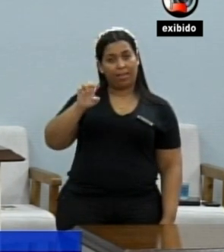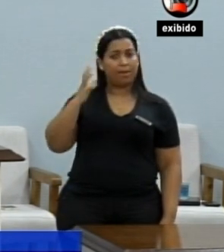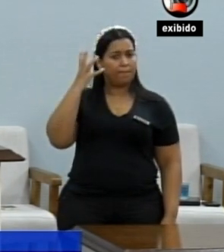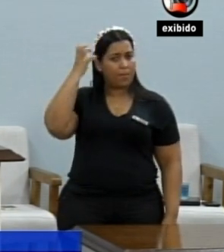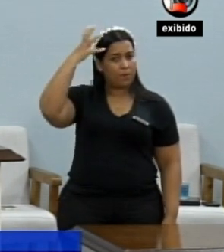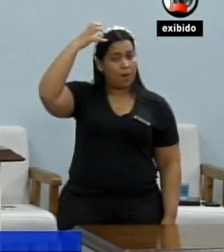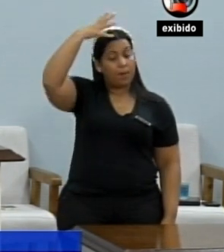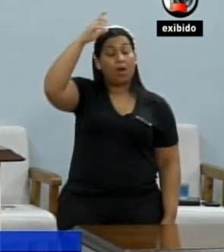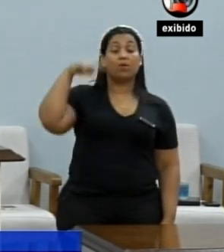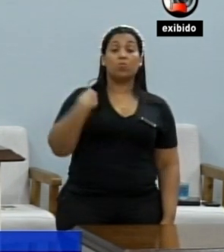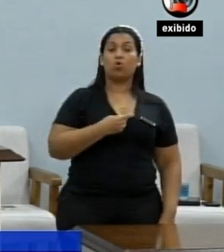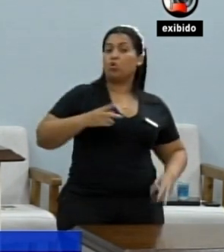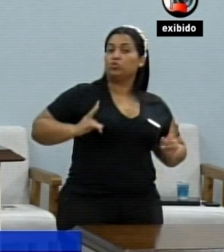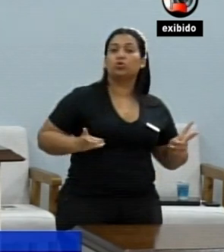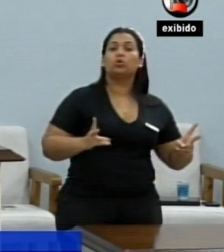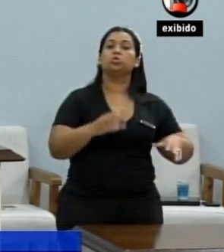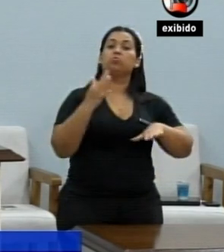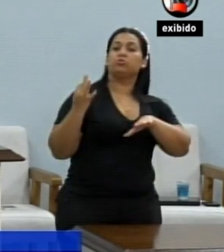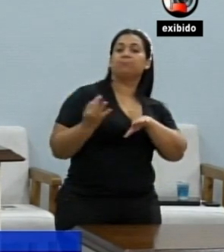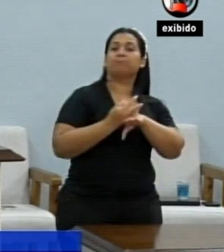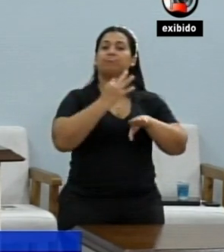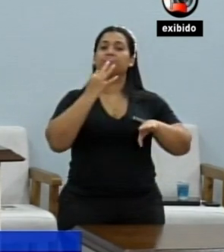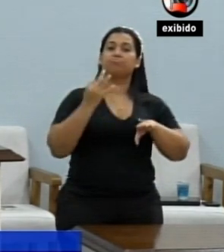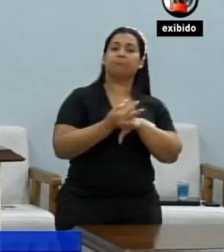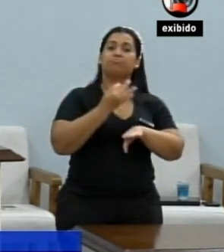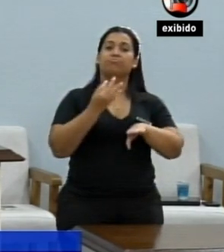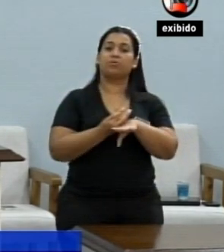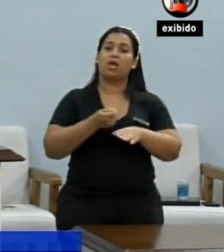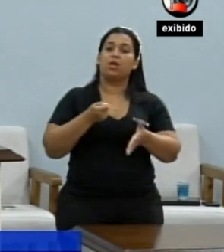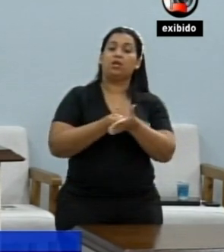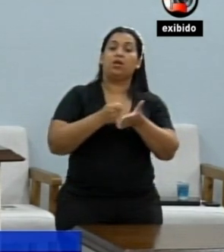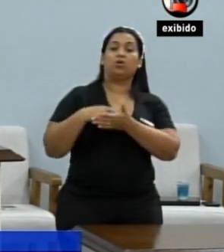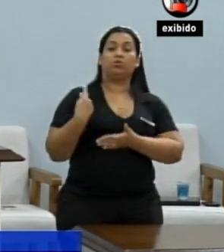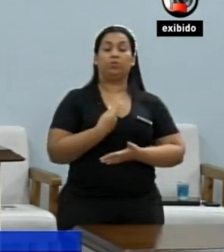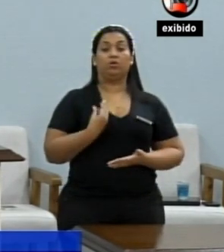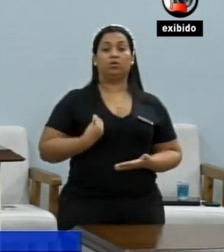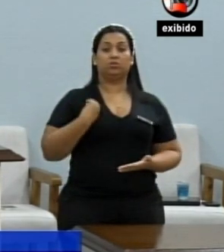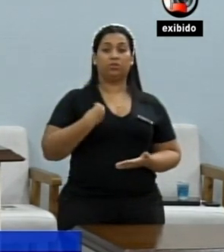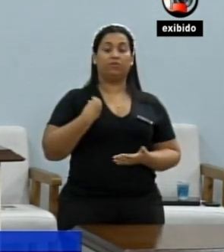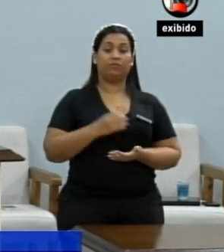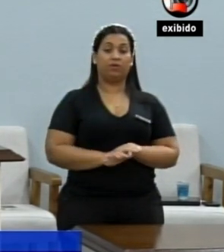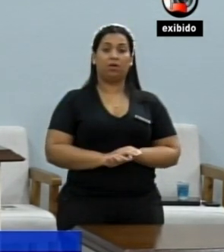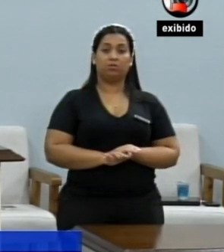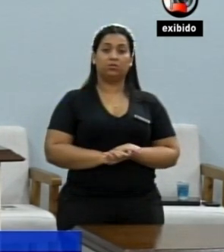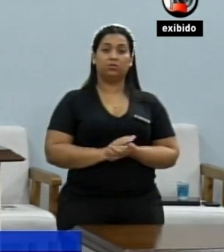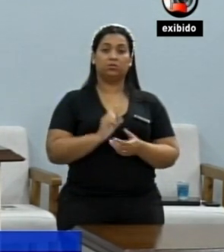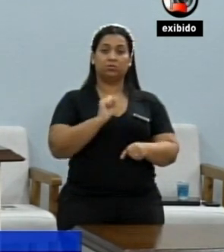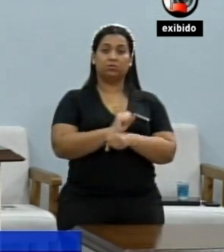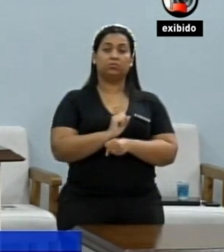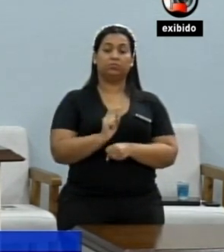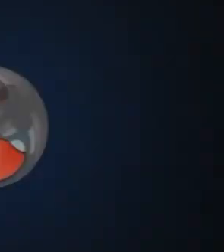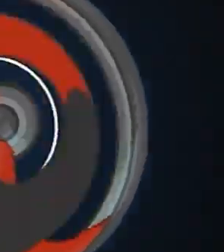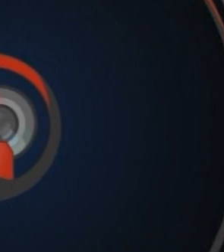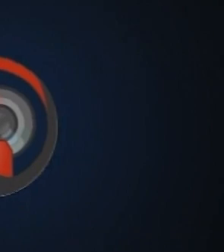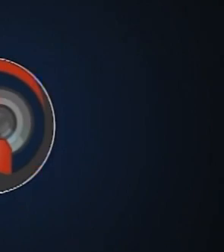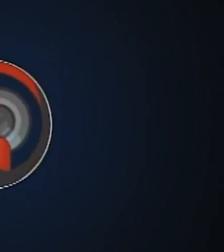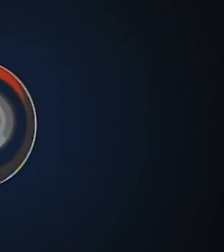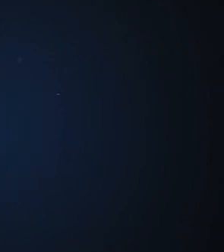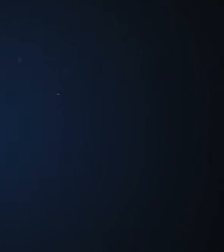nós que continuamos na resistência e na luta por nossas vidas, sem anistia. Obrigada.